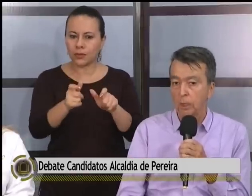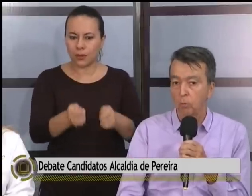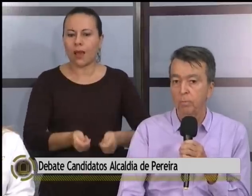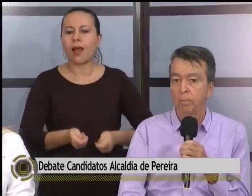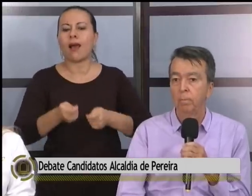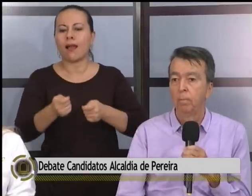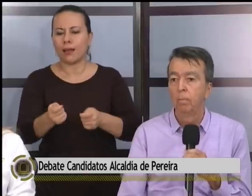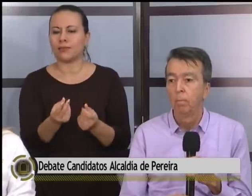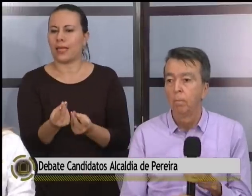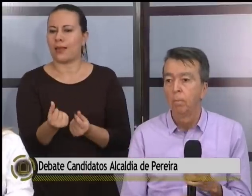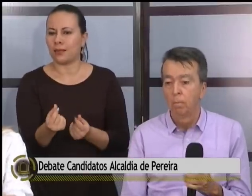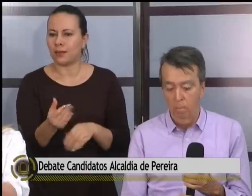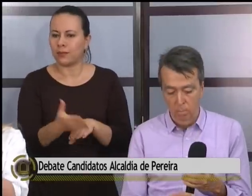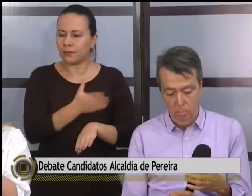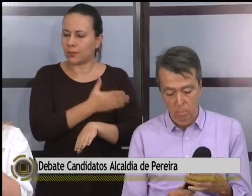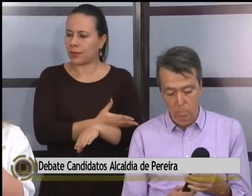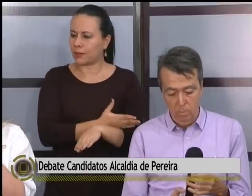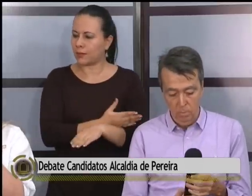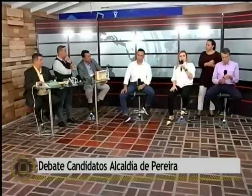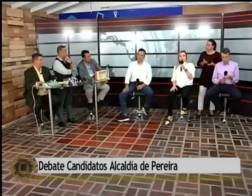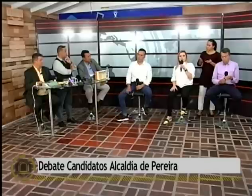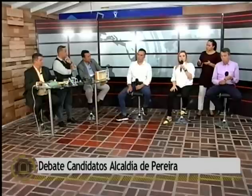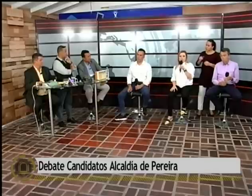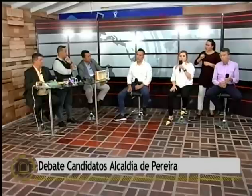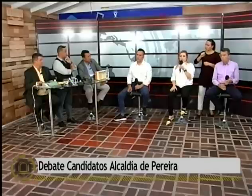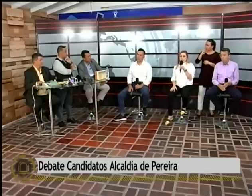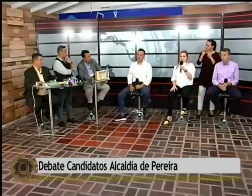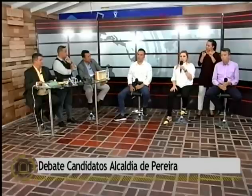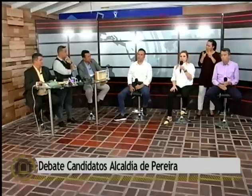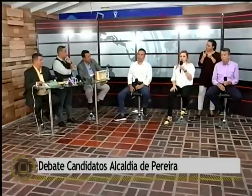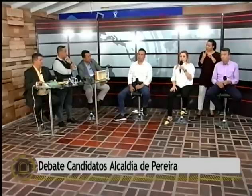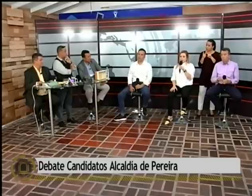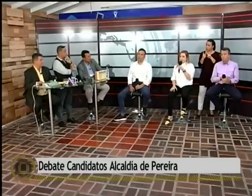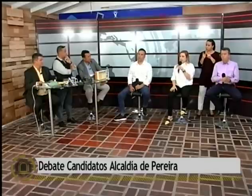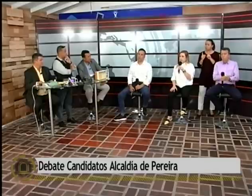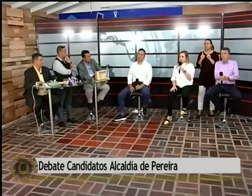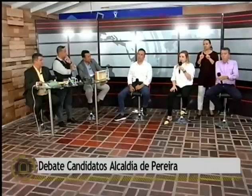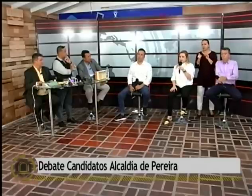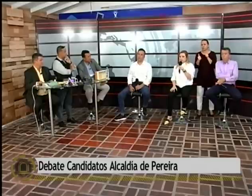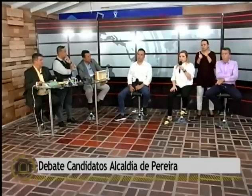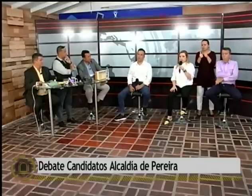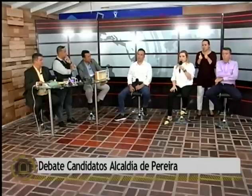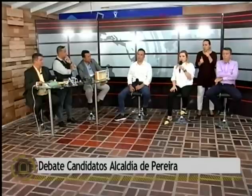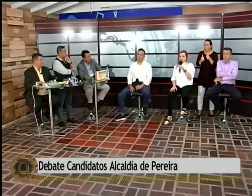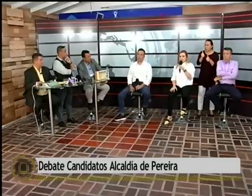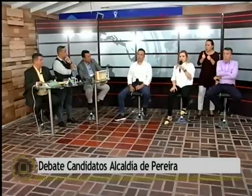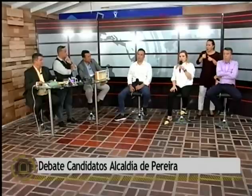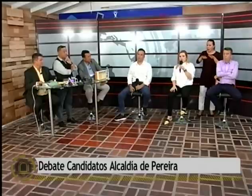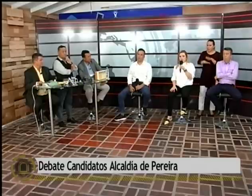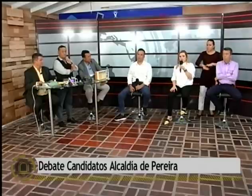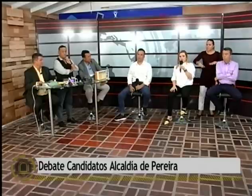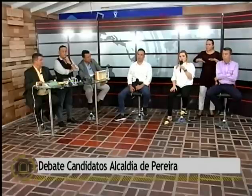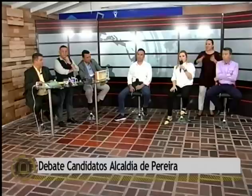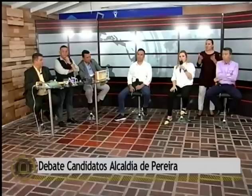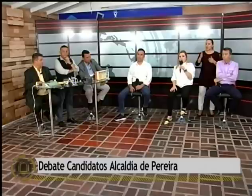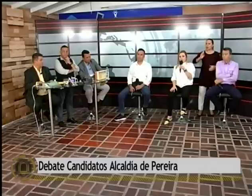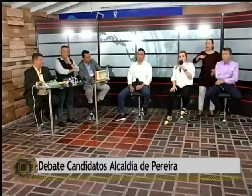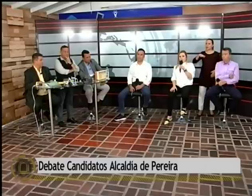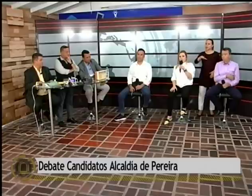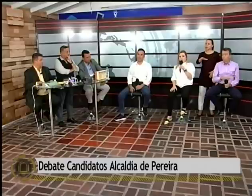un acierto. Doctora Carolina. Un acierto, los tres parques de la Circunvalar, 10.500 millones de